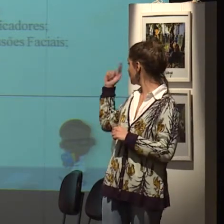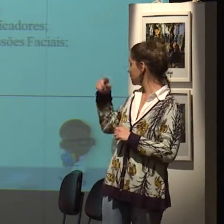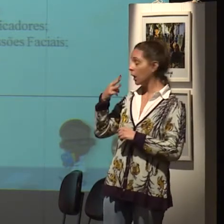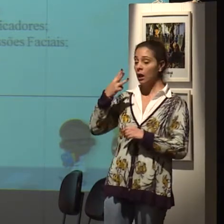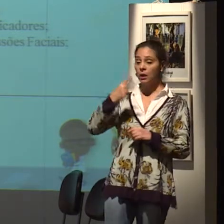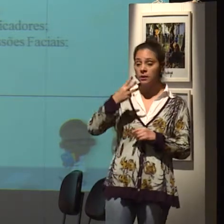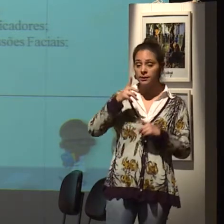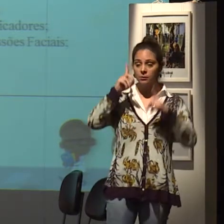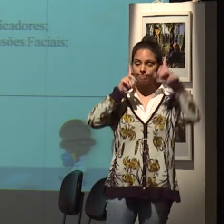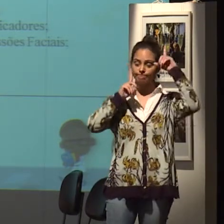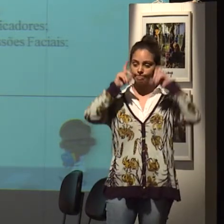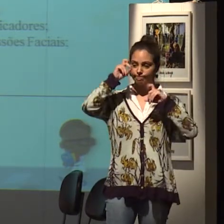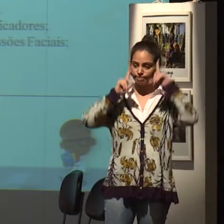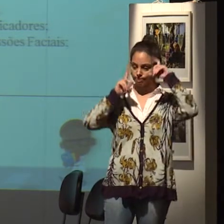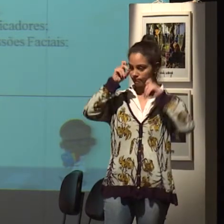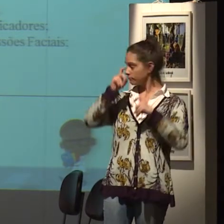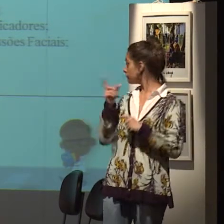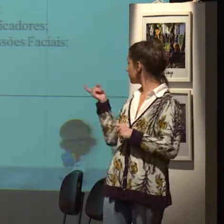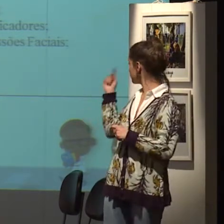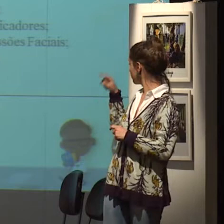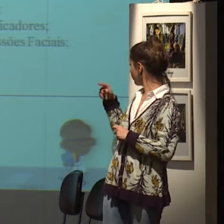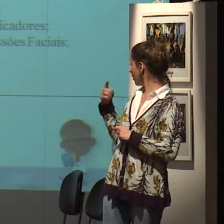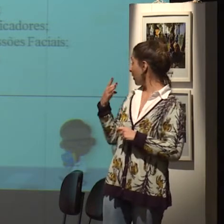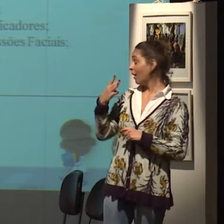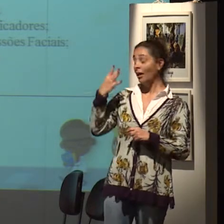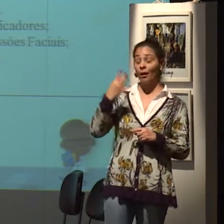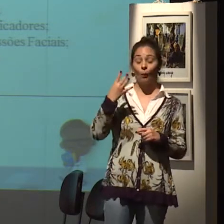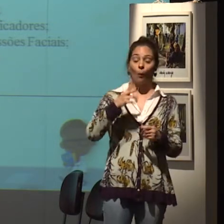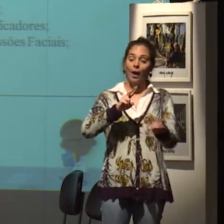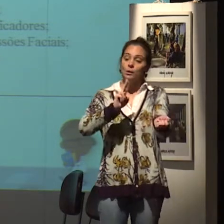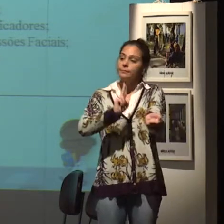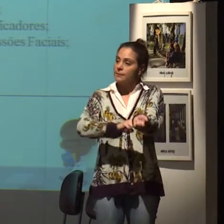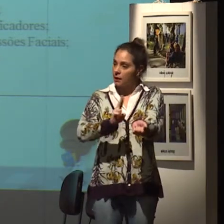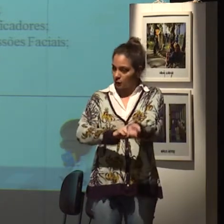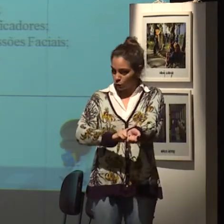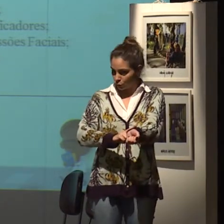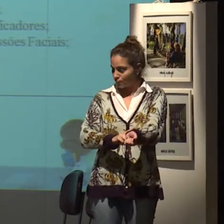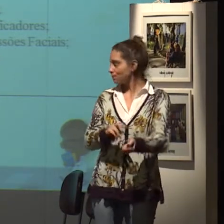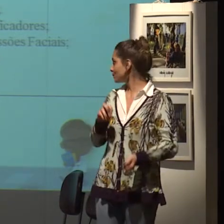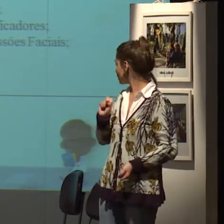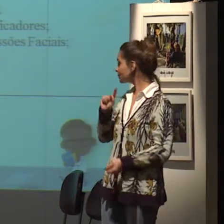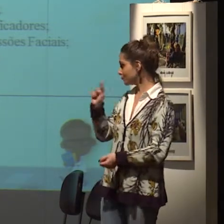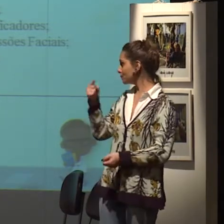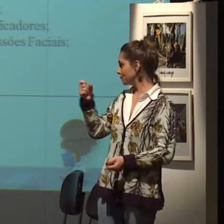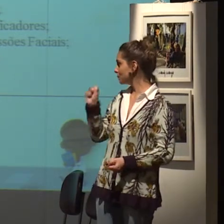classificadores. Terceiro, expressões faciais. E quarto, ritmo. Pode